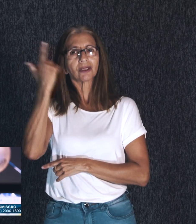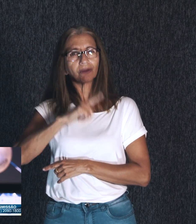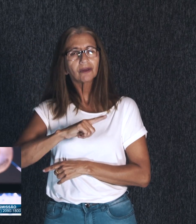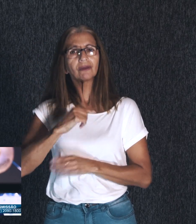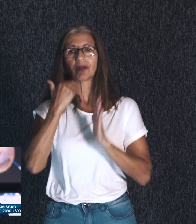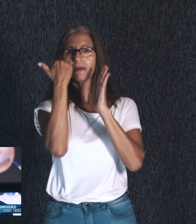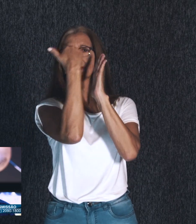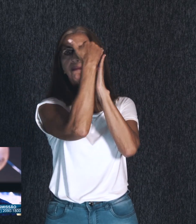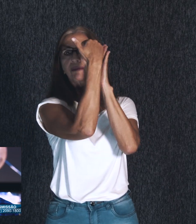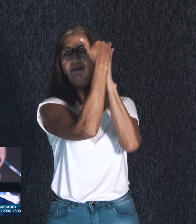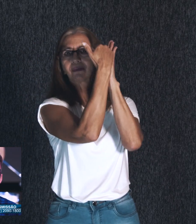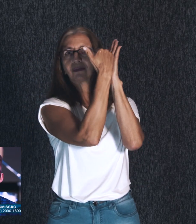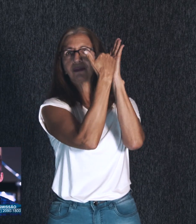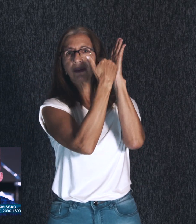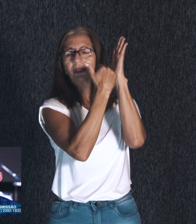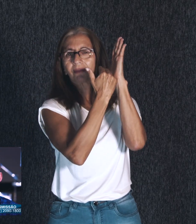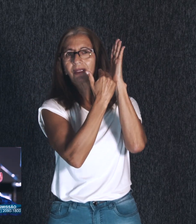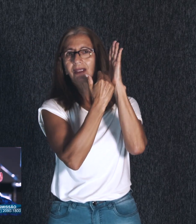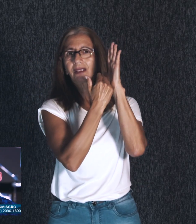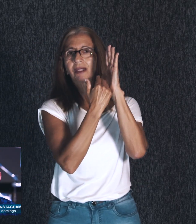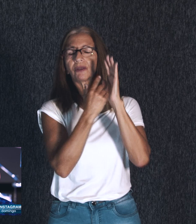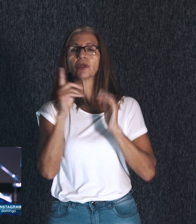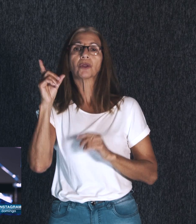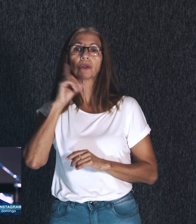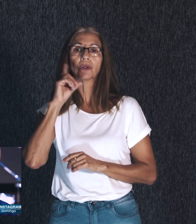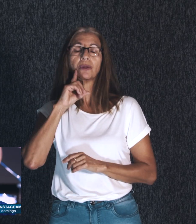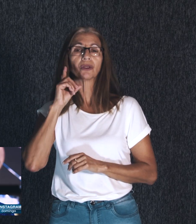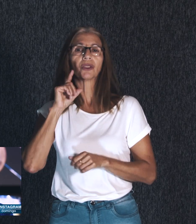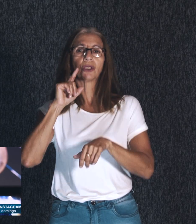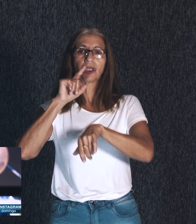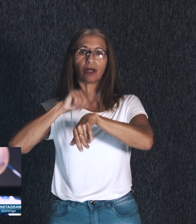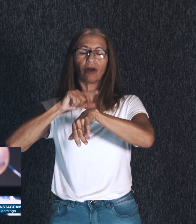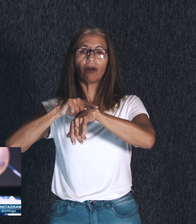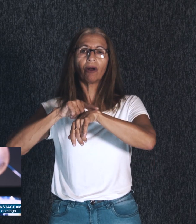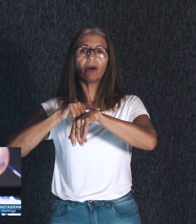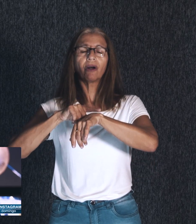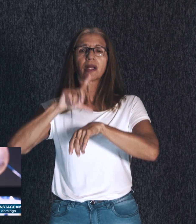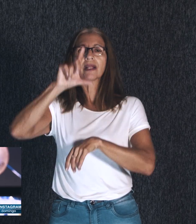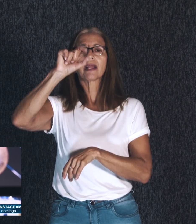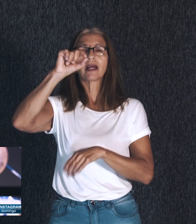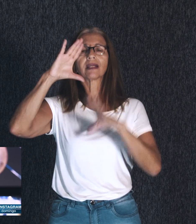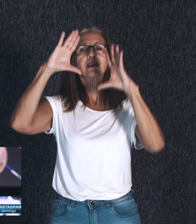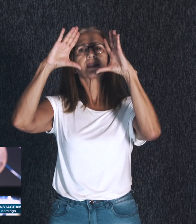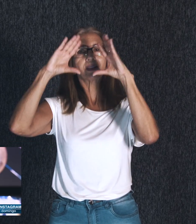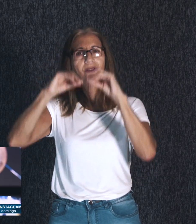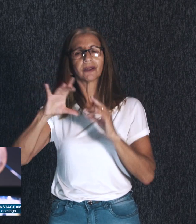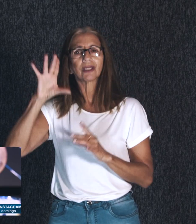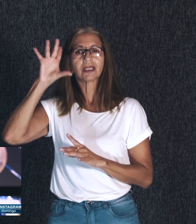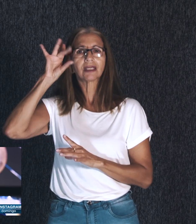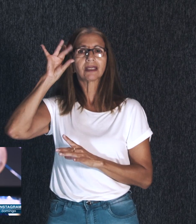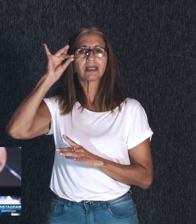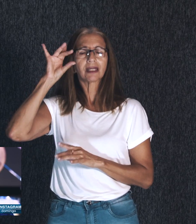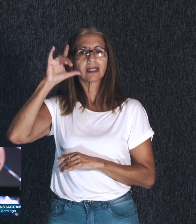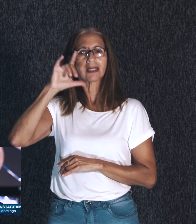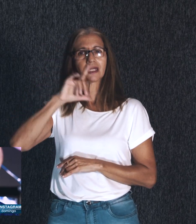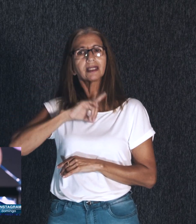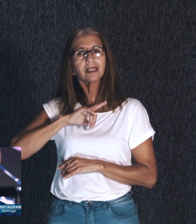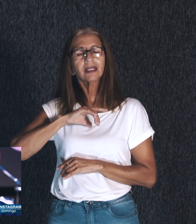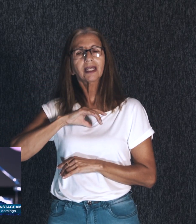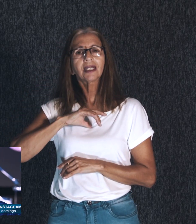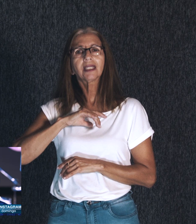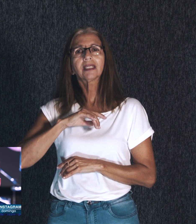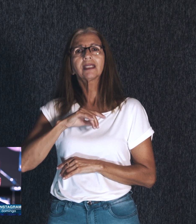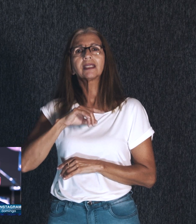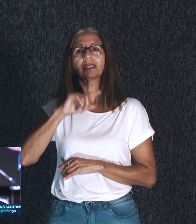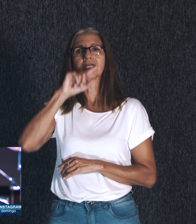programação. Às 22 horas, todos os dias, nós temos uma live em nosso Instagram, que é o